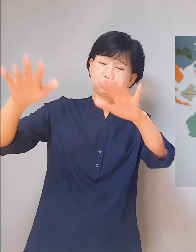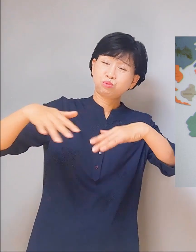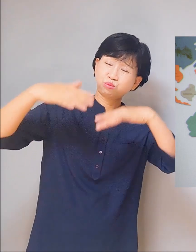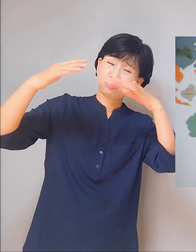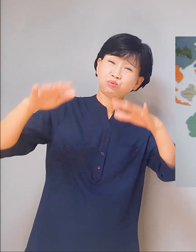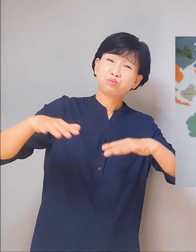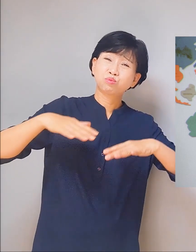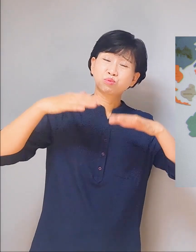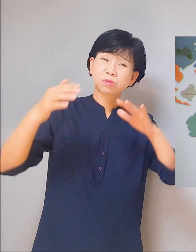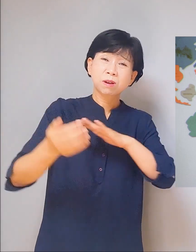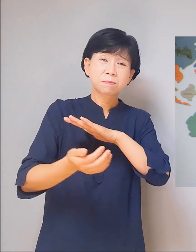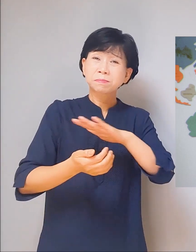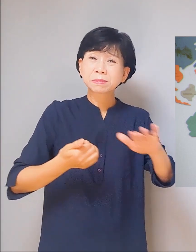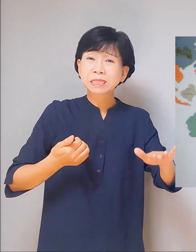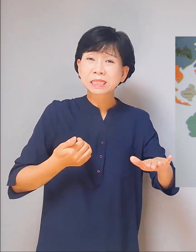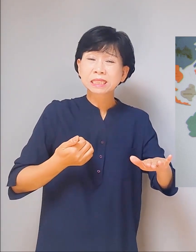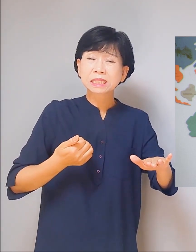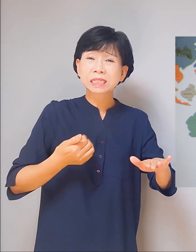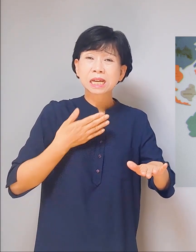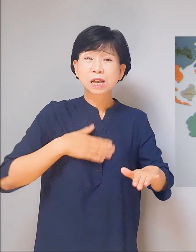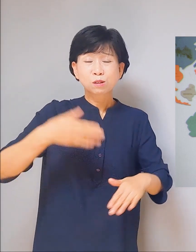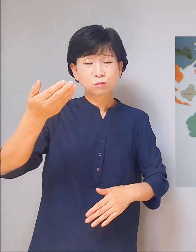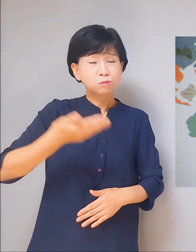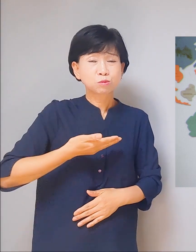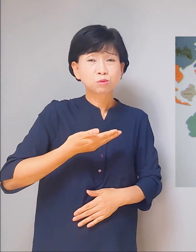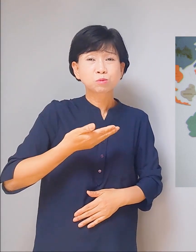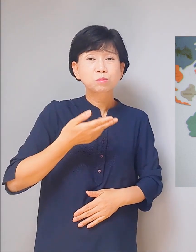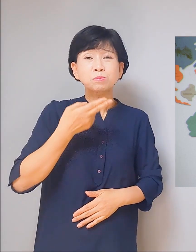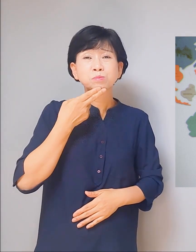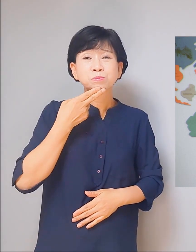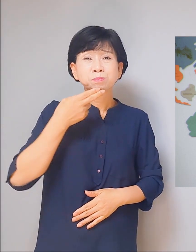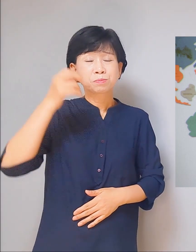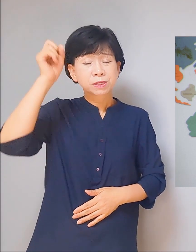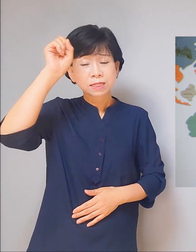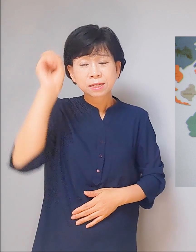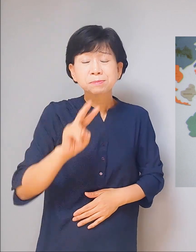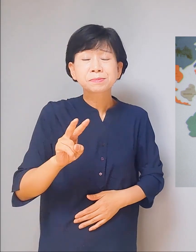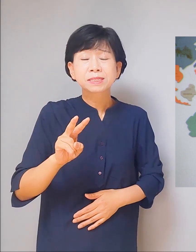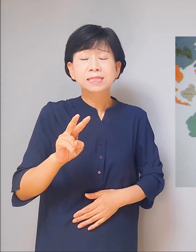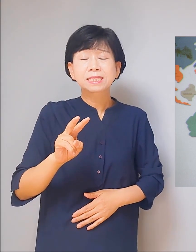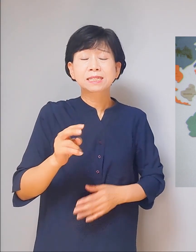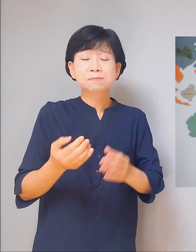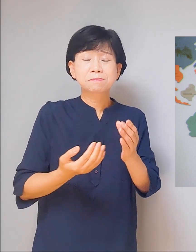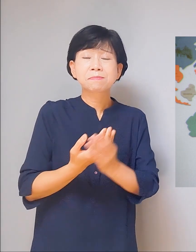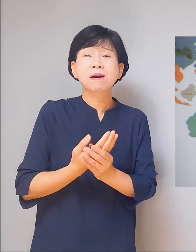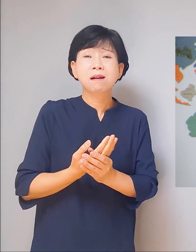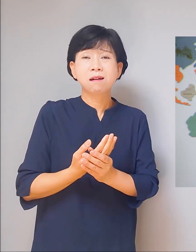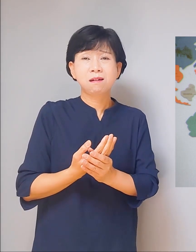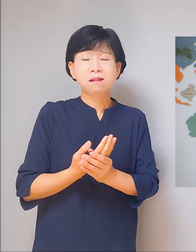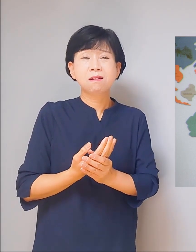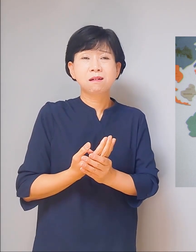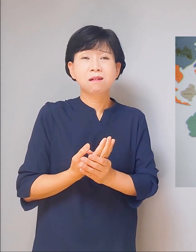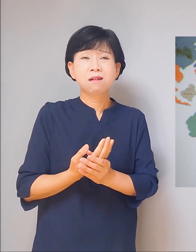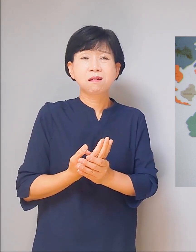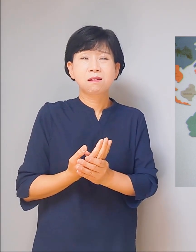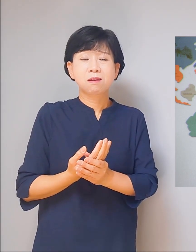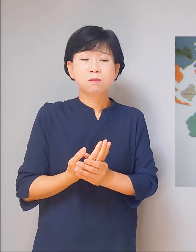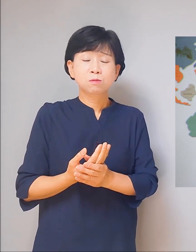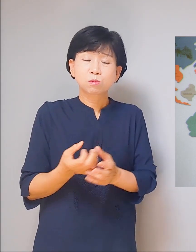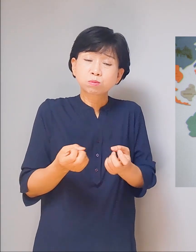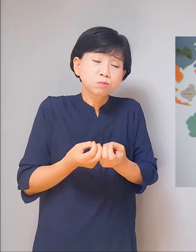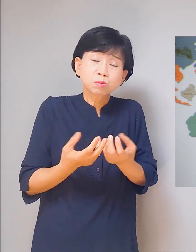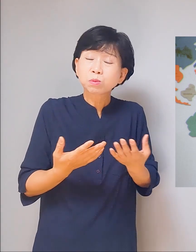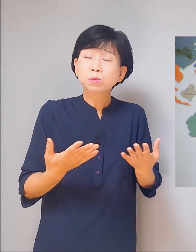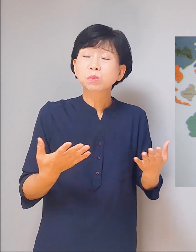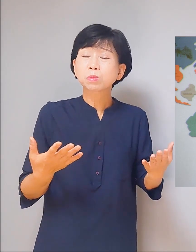어떤 경우엔 쓰나미처럼 밀려옵니다. 그럼 우리는 어떨까요? 꼼짝없이 아무것도 할 수